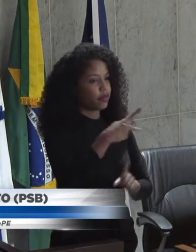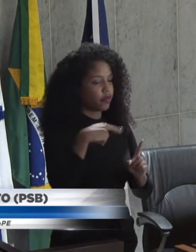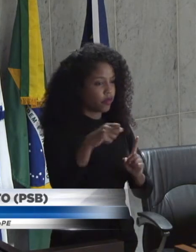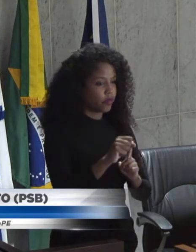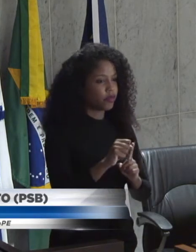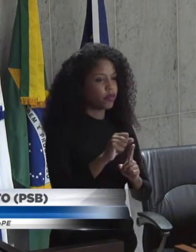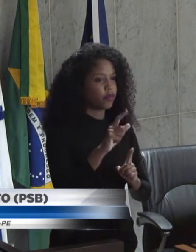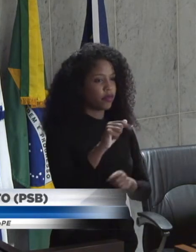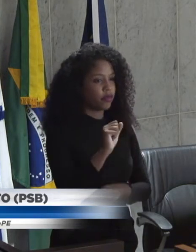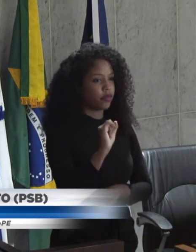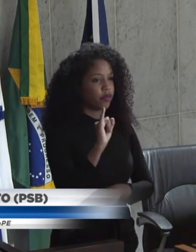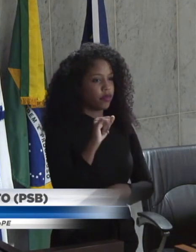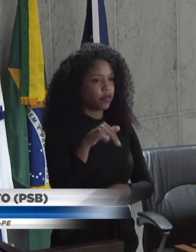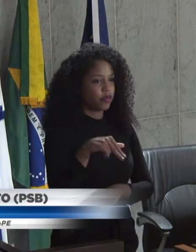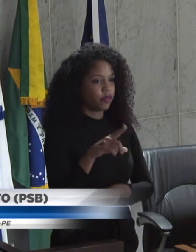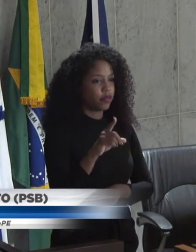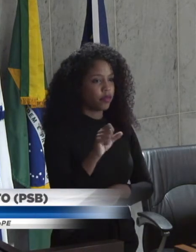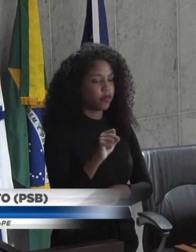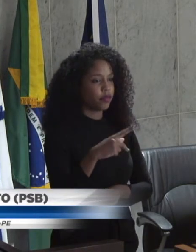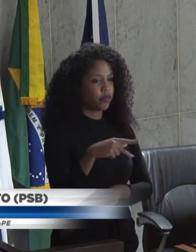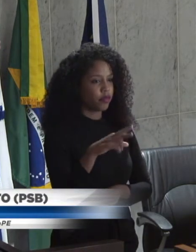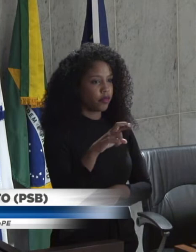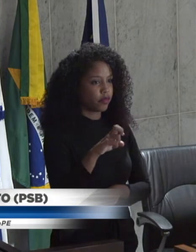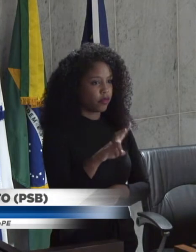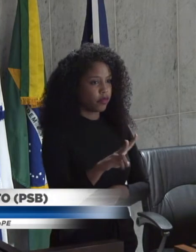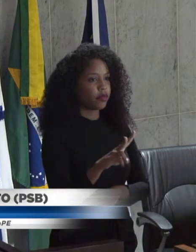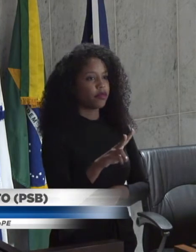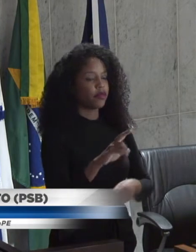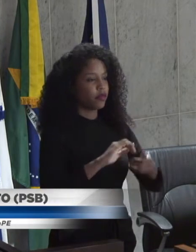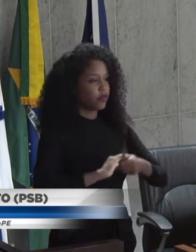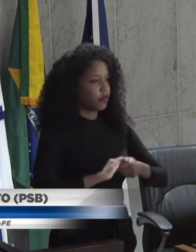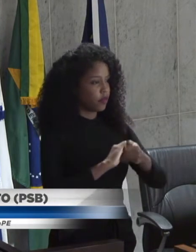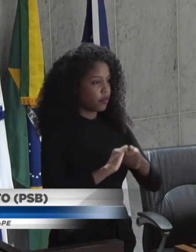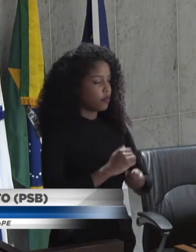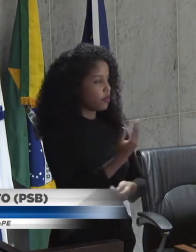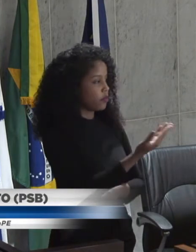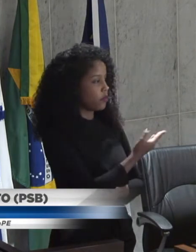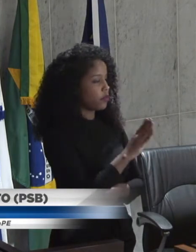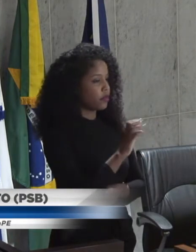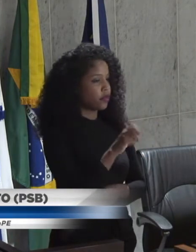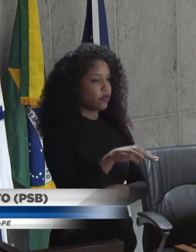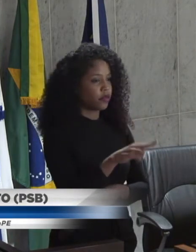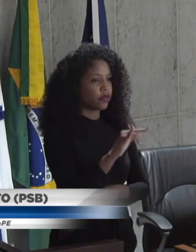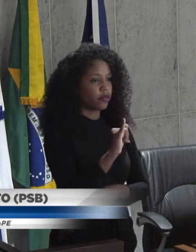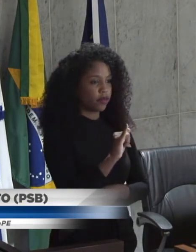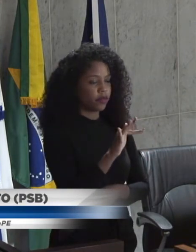estão presentes aqui. Obrigado pela presença de todos vocês, saudando o companheiro Bonifácio e a toda a base